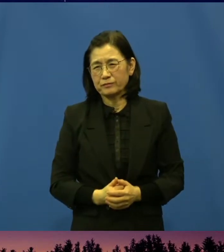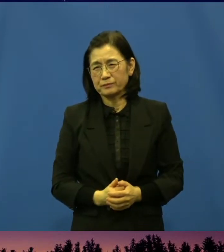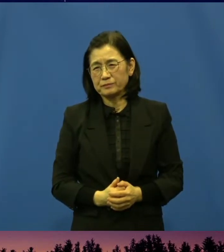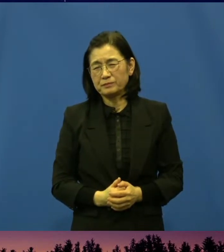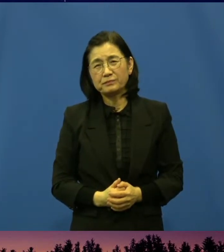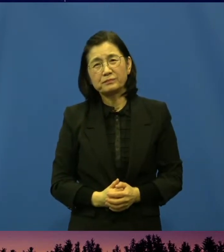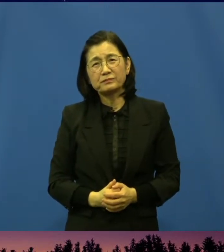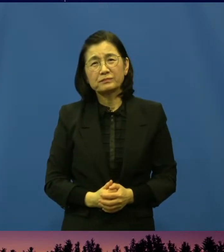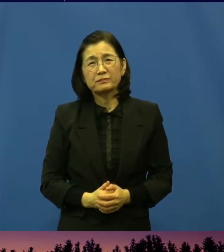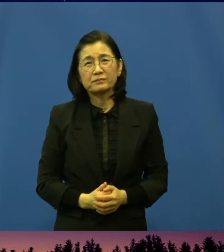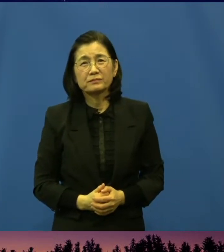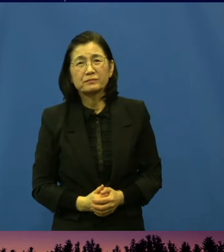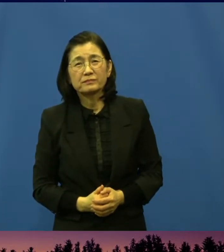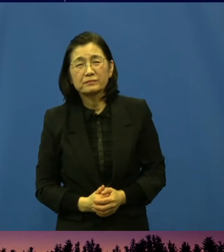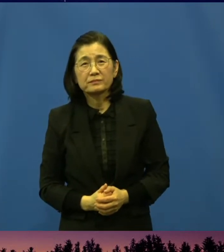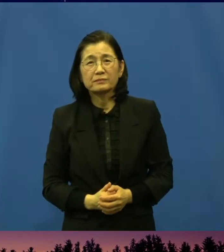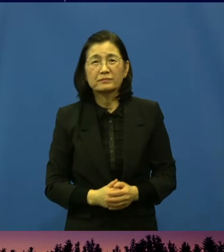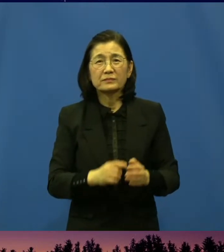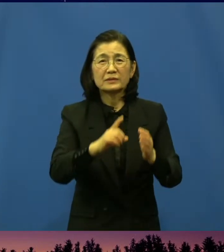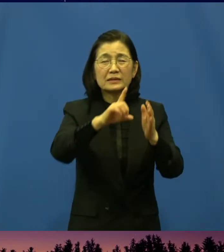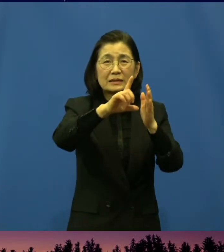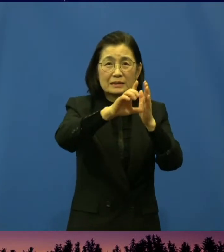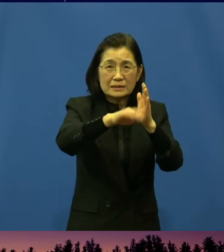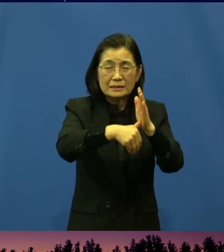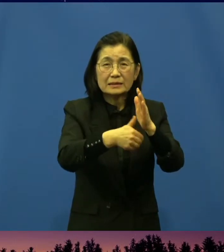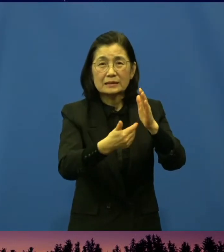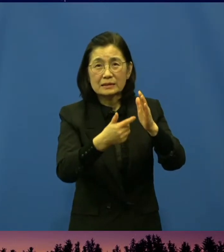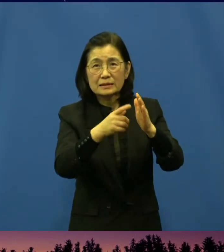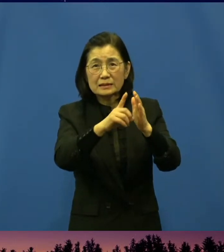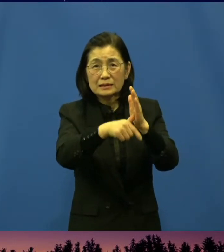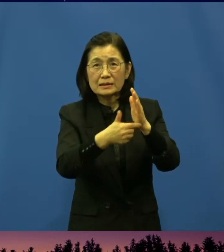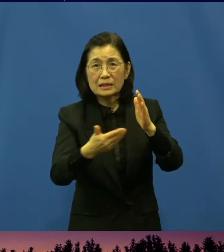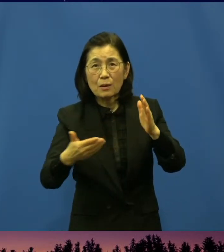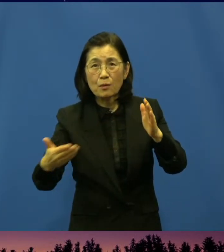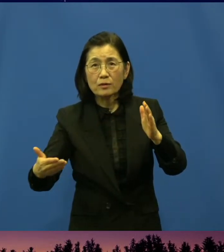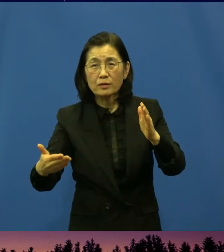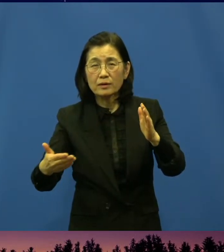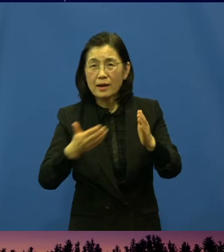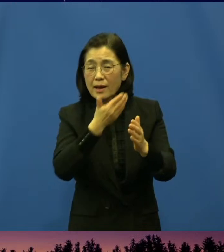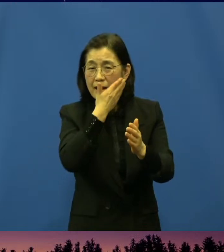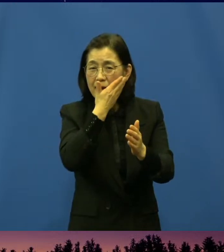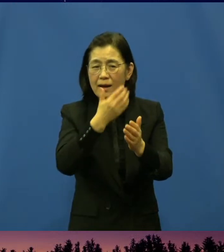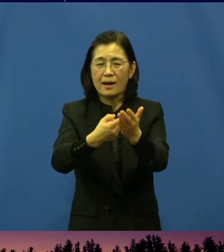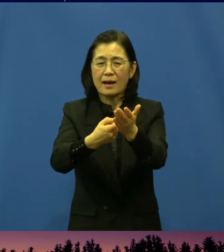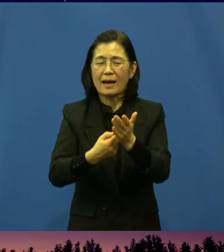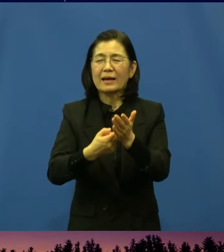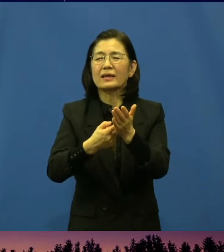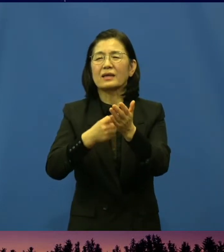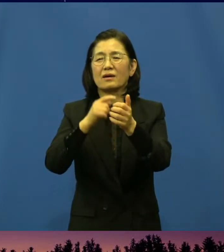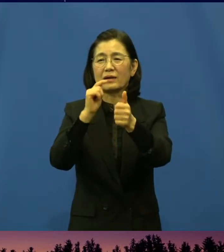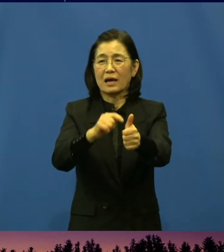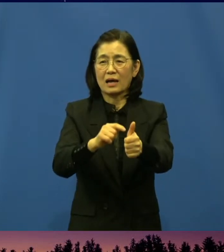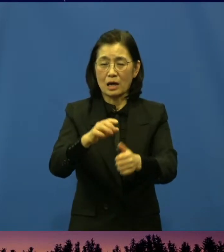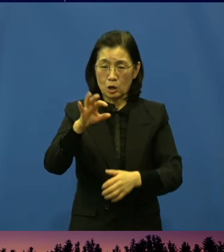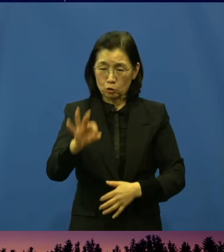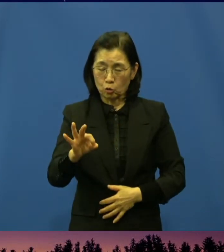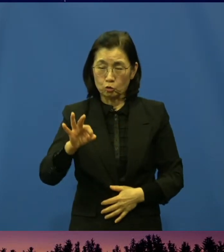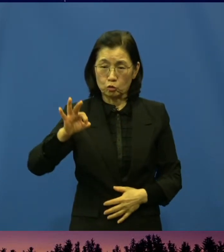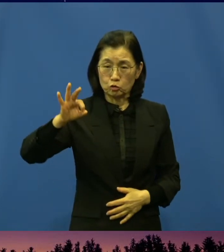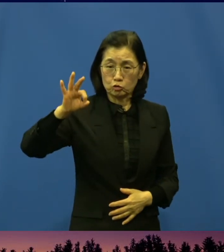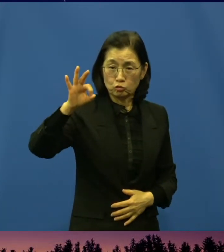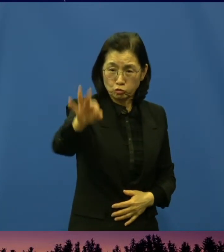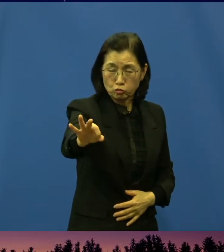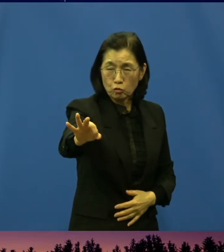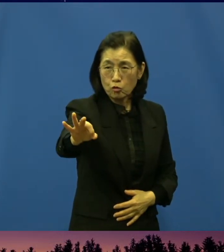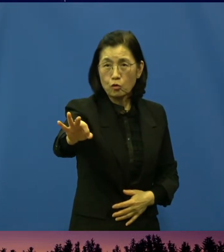여러분 여기서 세월을 아끼라는 이 말을 뭐냐면 사라는 거예요. 기회를 사라. 돈을 주고 기회를 사라.